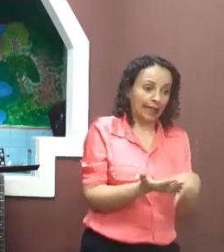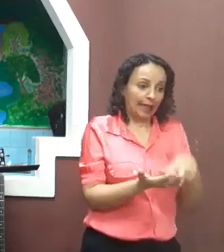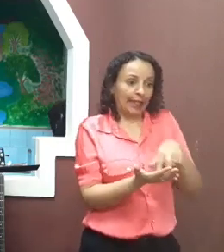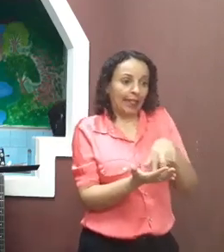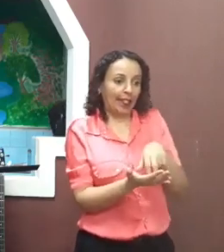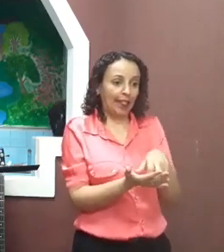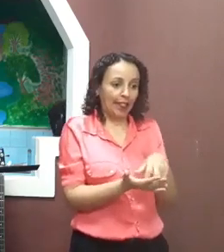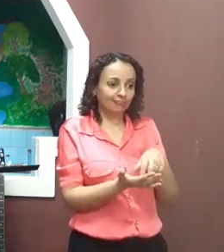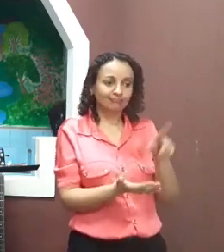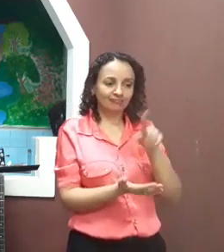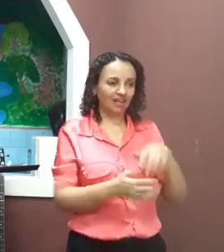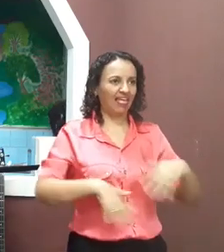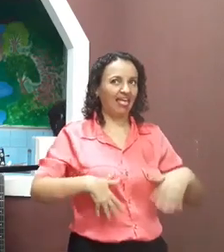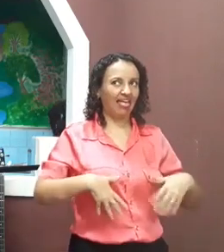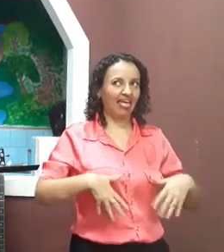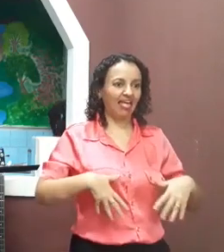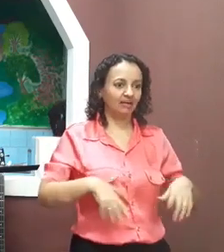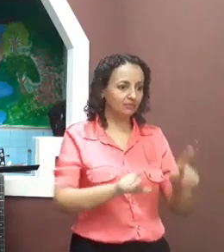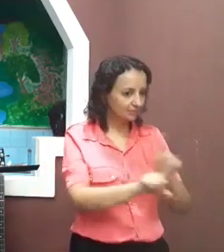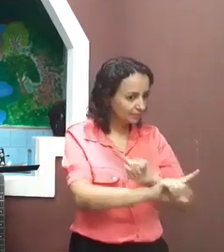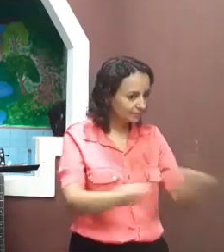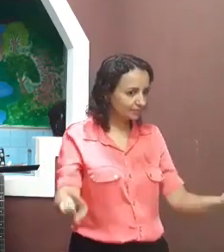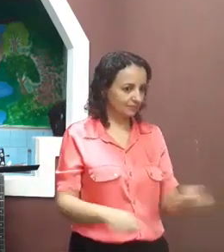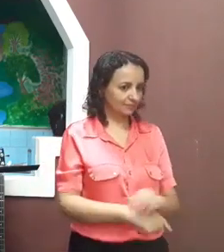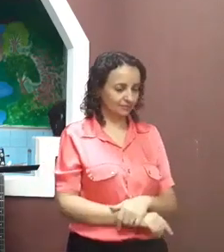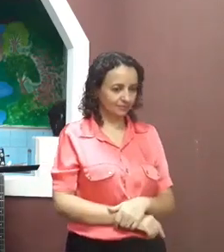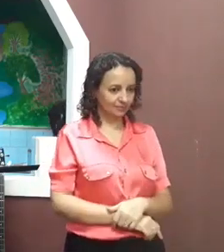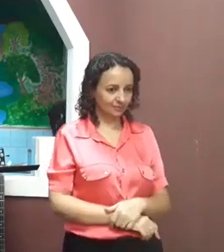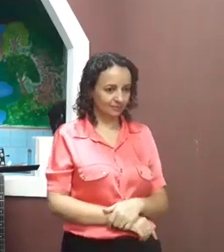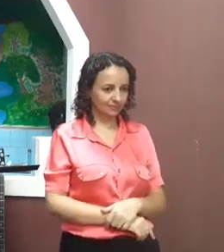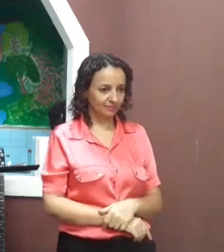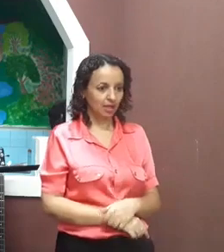que a gente não precisa passar para aprender.